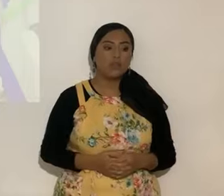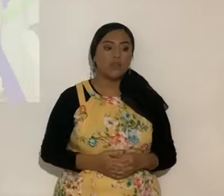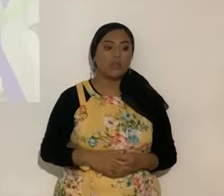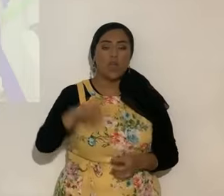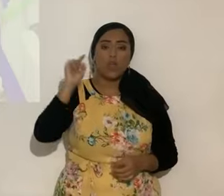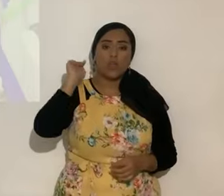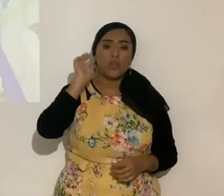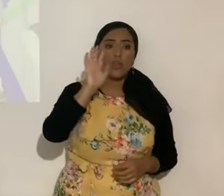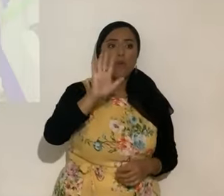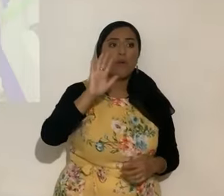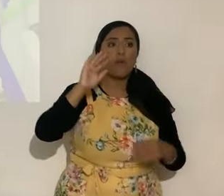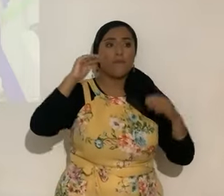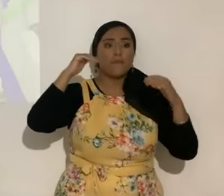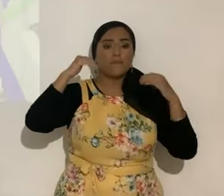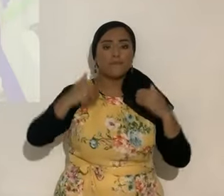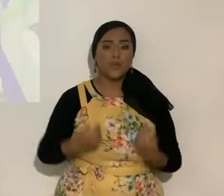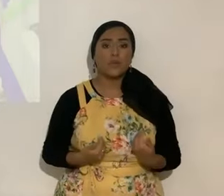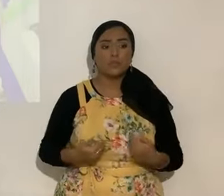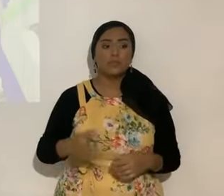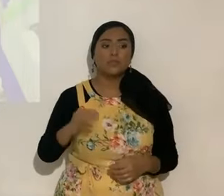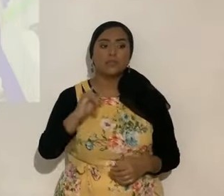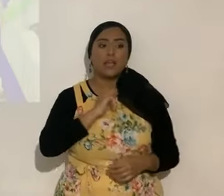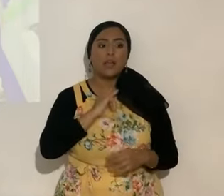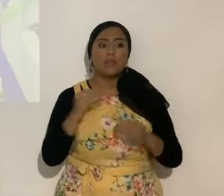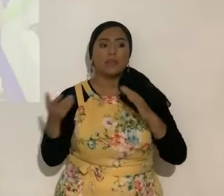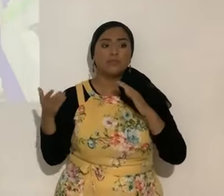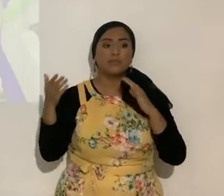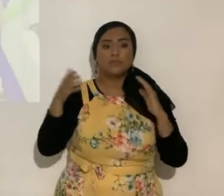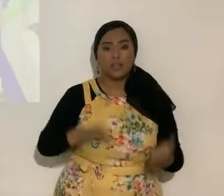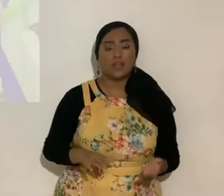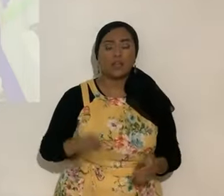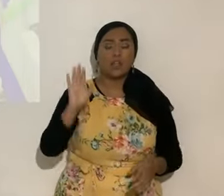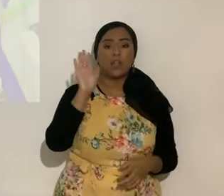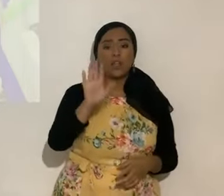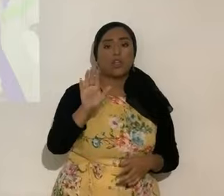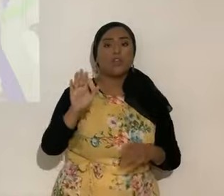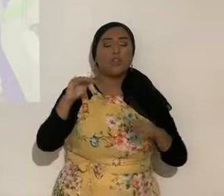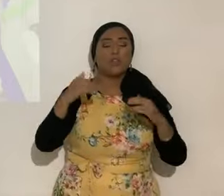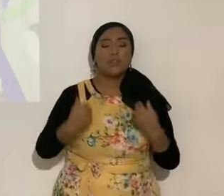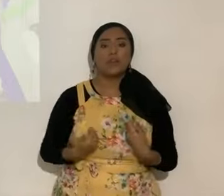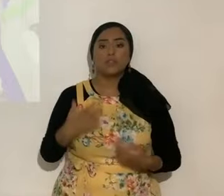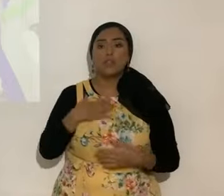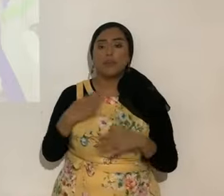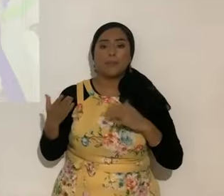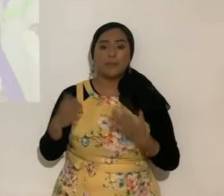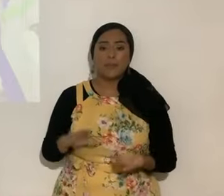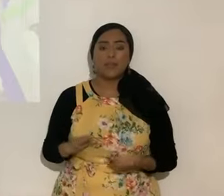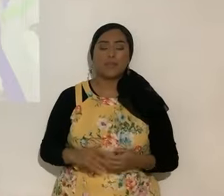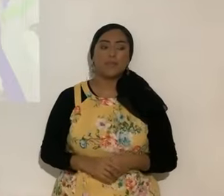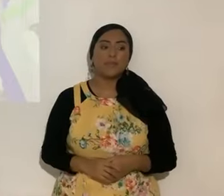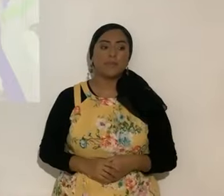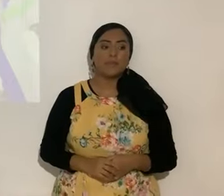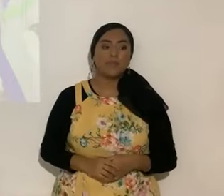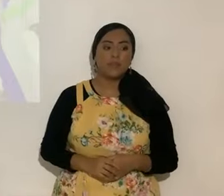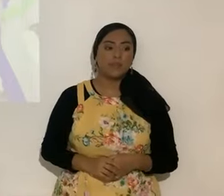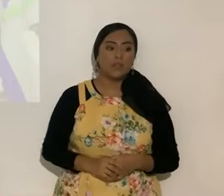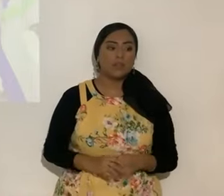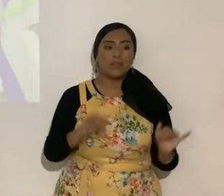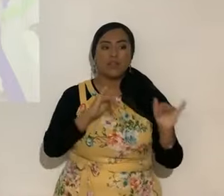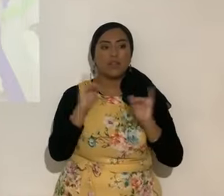por tu culpa me muero. Por tu culpa me muero. Entonces, repito, es